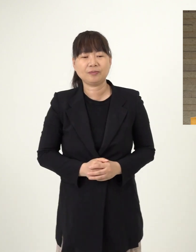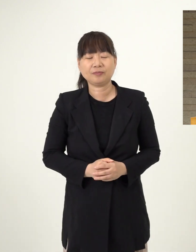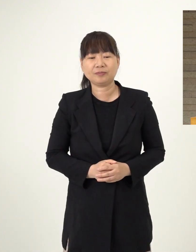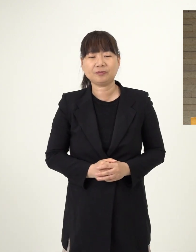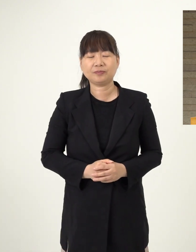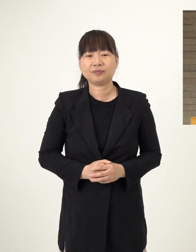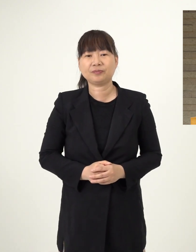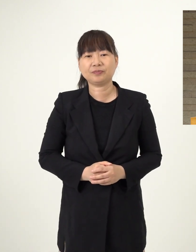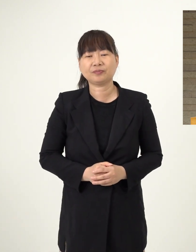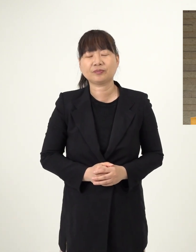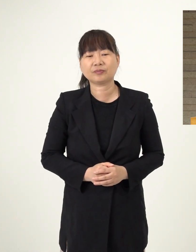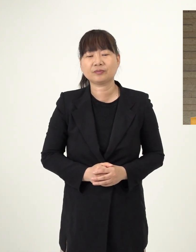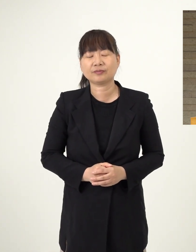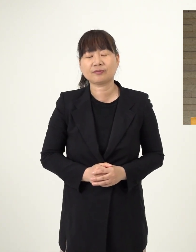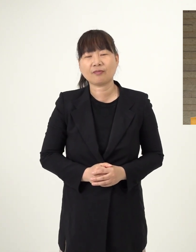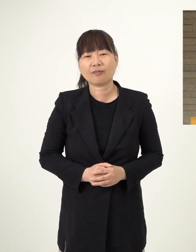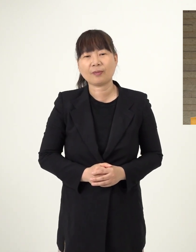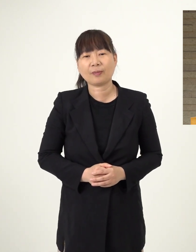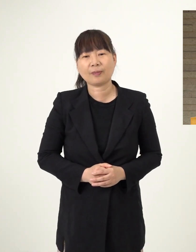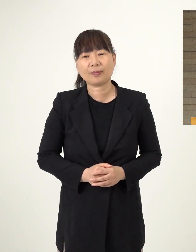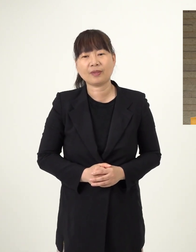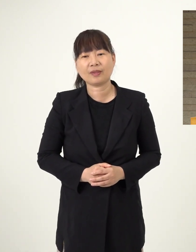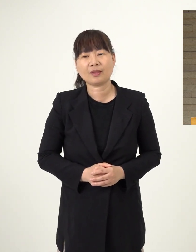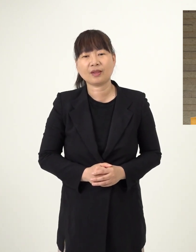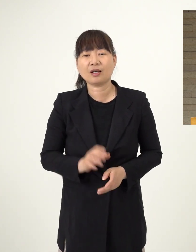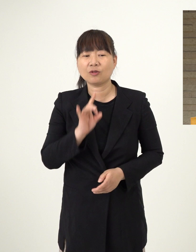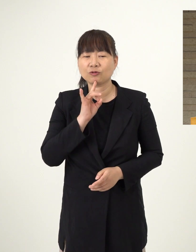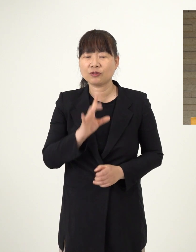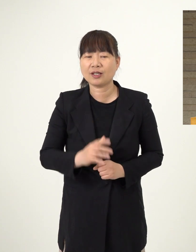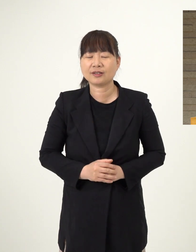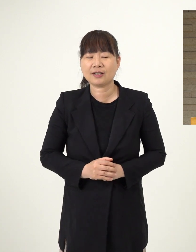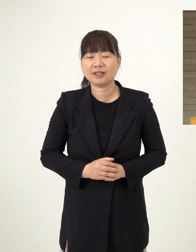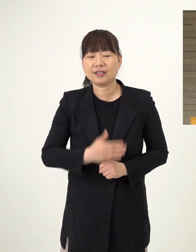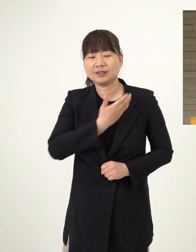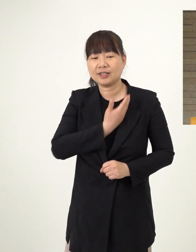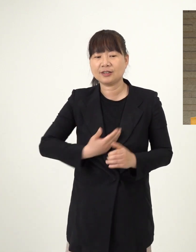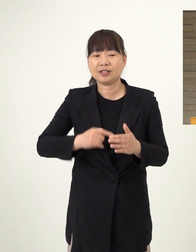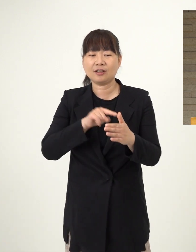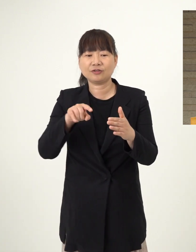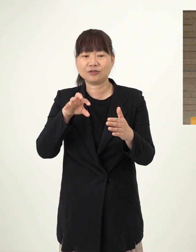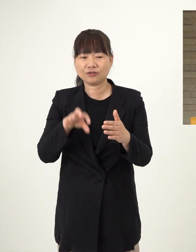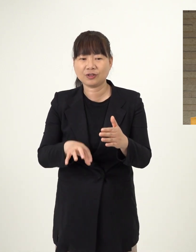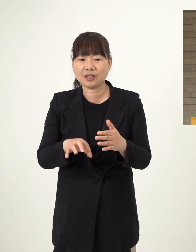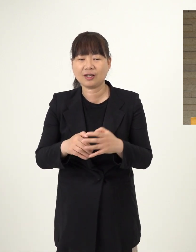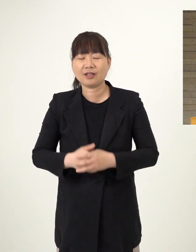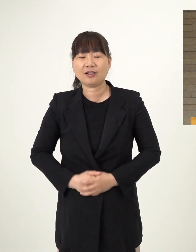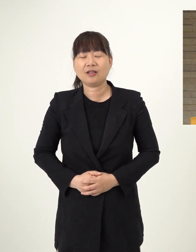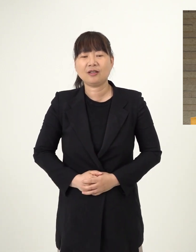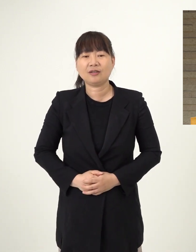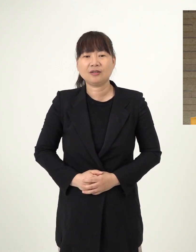주님 이렇게 표현을 했어요. 근데 유일하게 제자들 중에